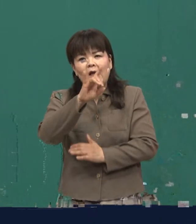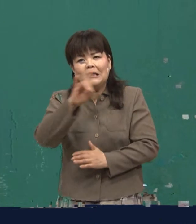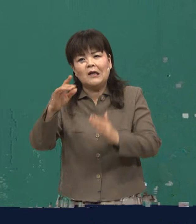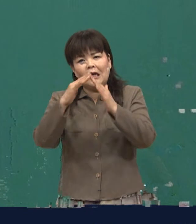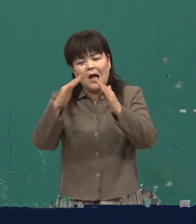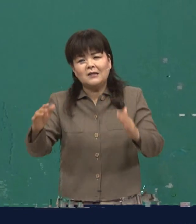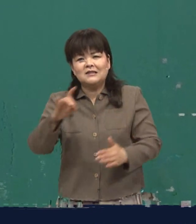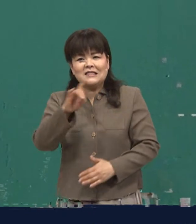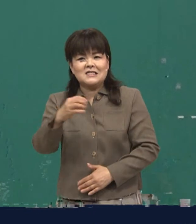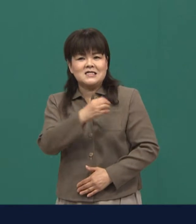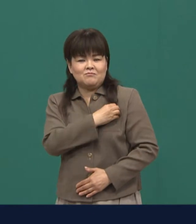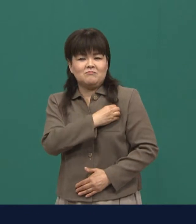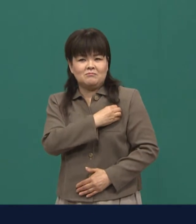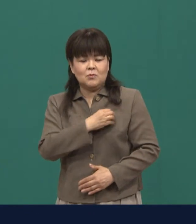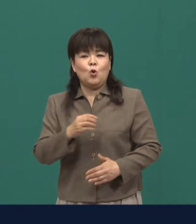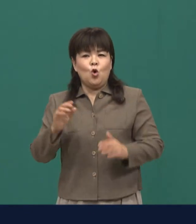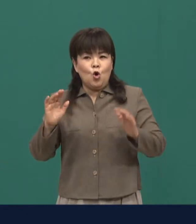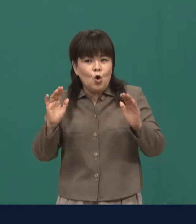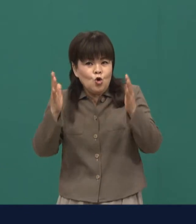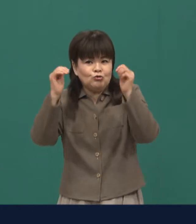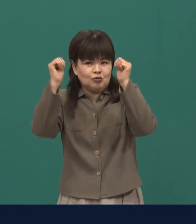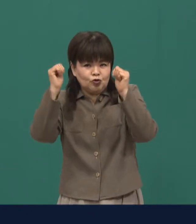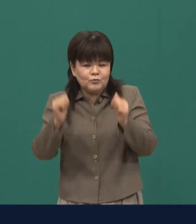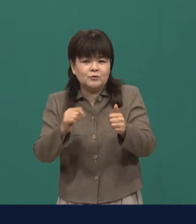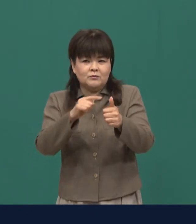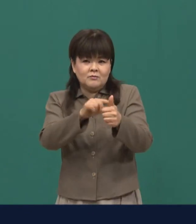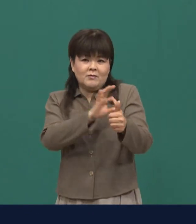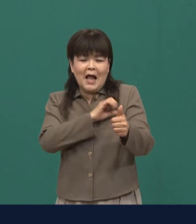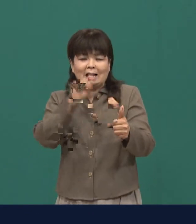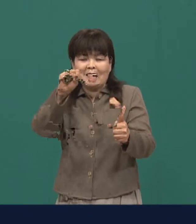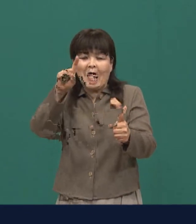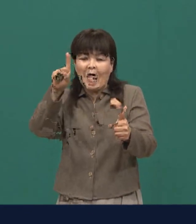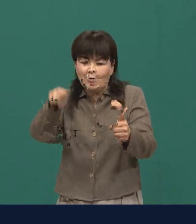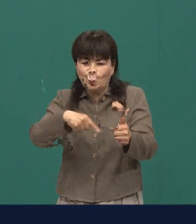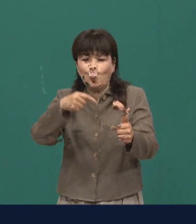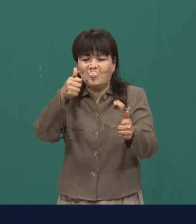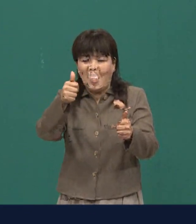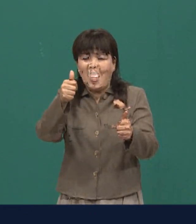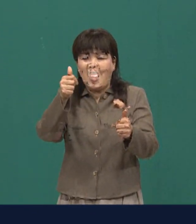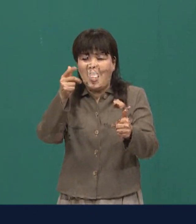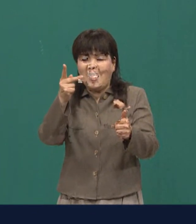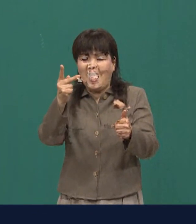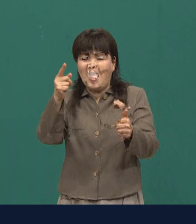県議会議員で大津市に住む佐野貴則さんです。